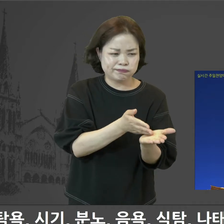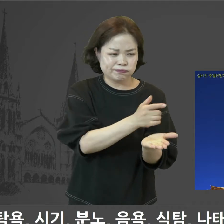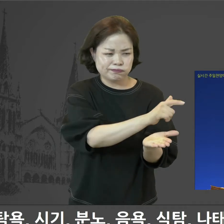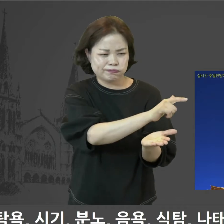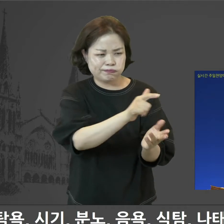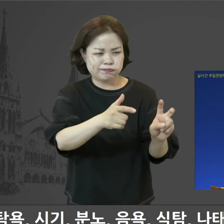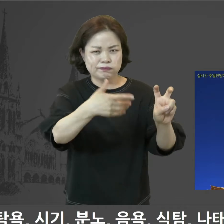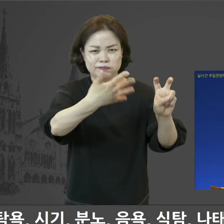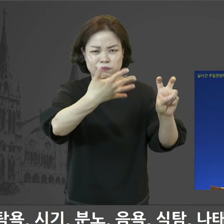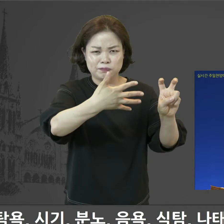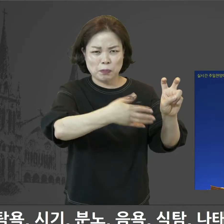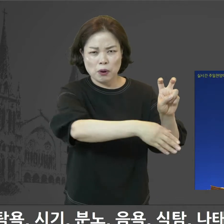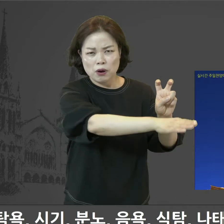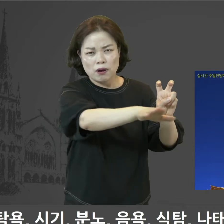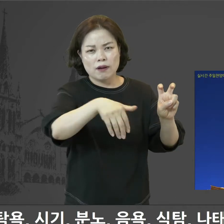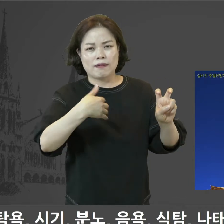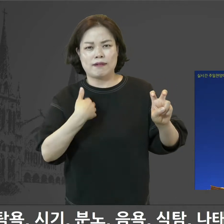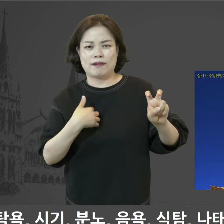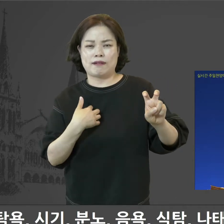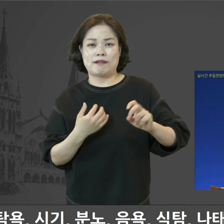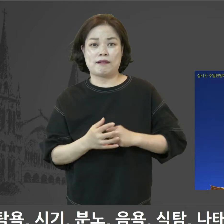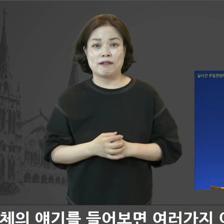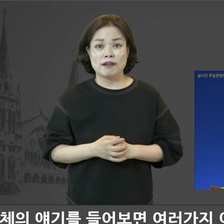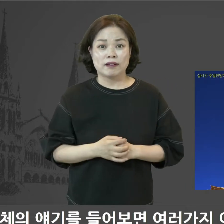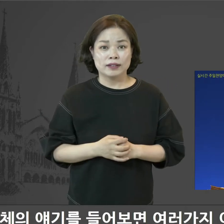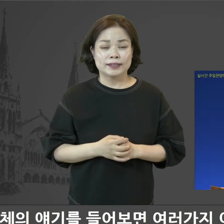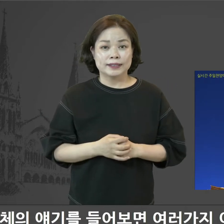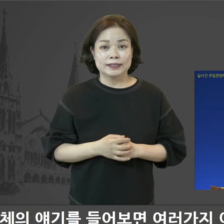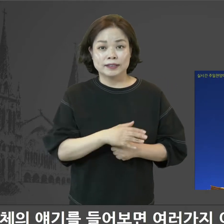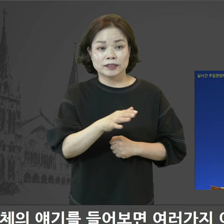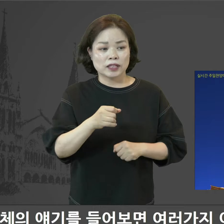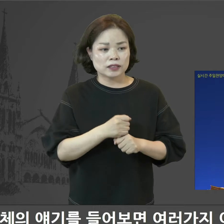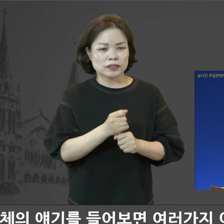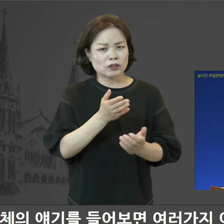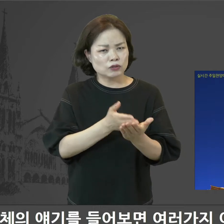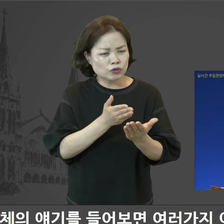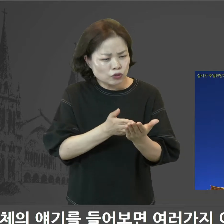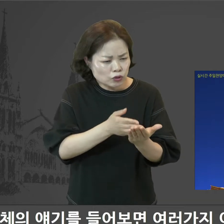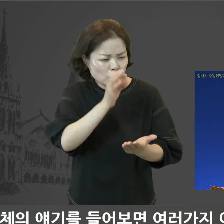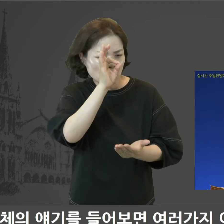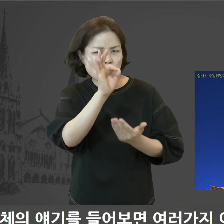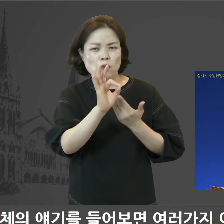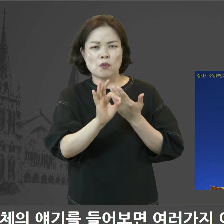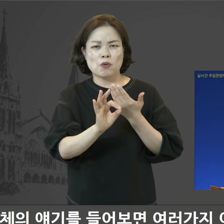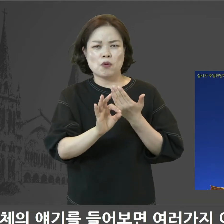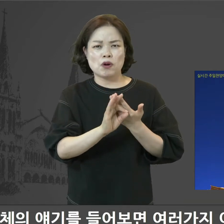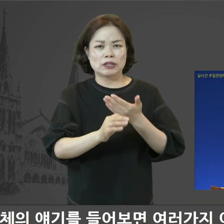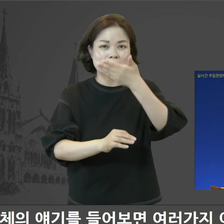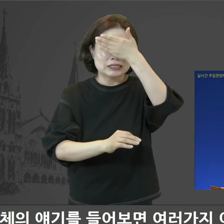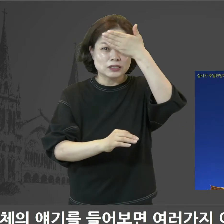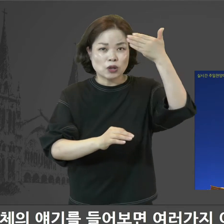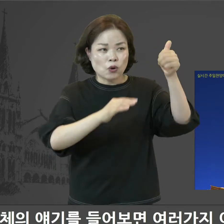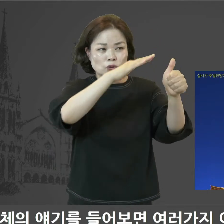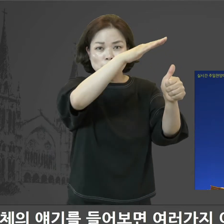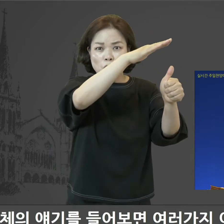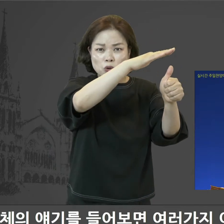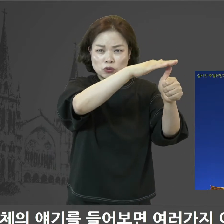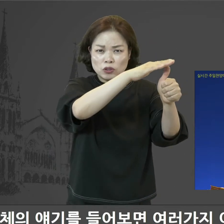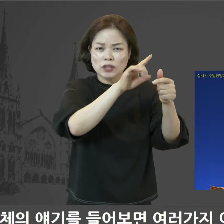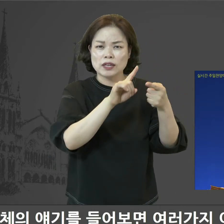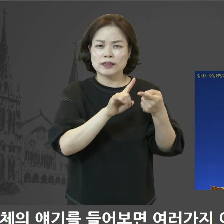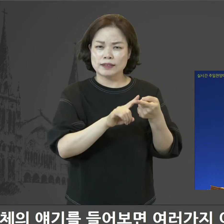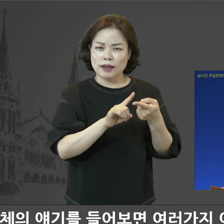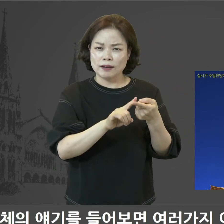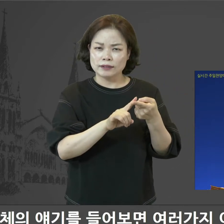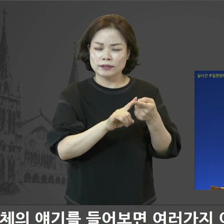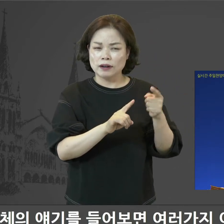매체를 통해서 저희가 잘 알 수 있습니다. 특별히 이 뉴스나 기사를 통해서 이 청소년에 관련된